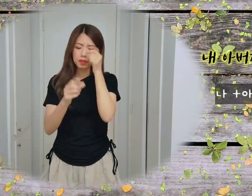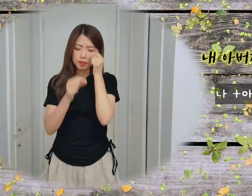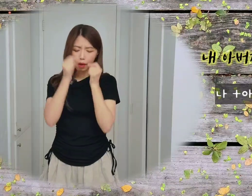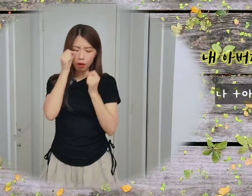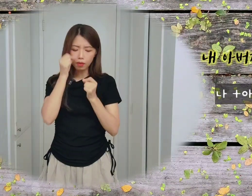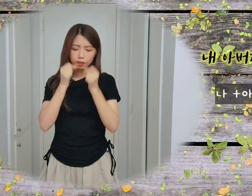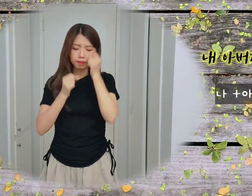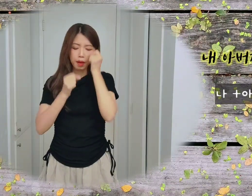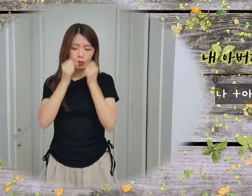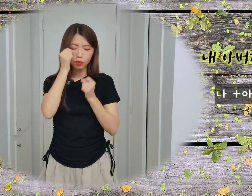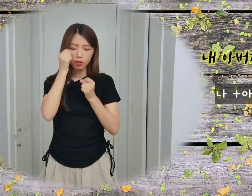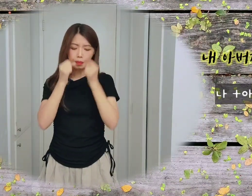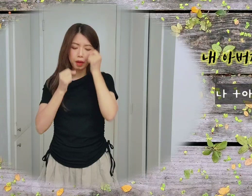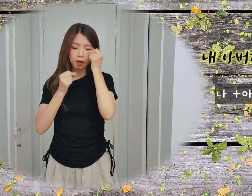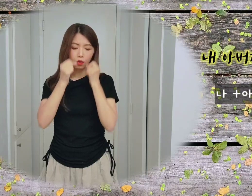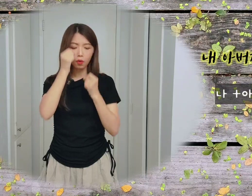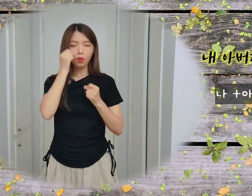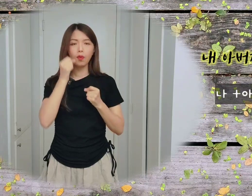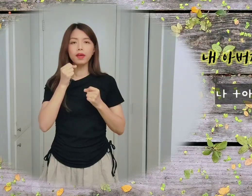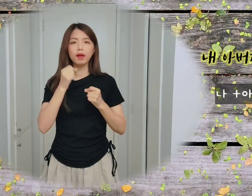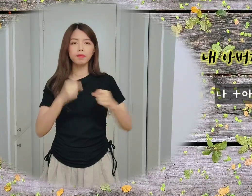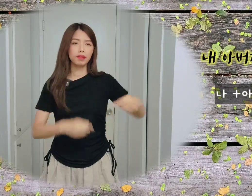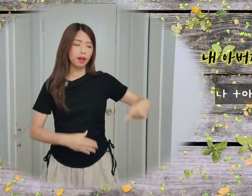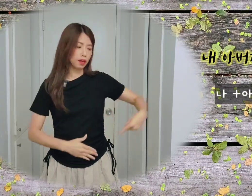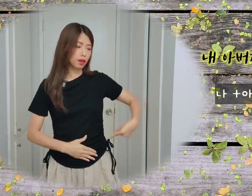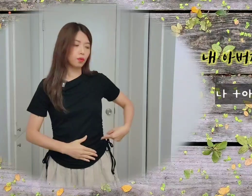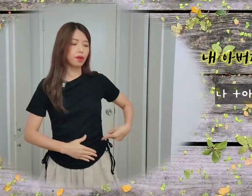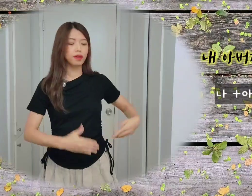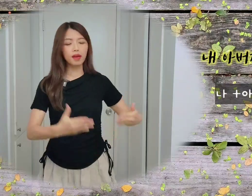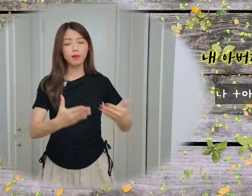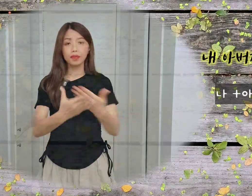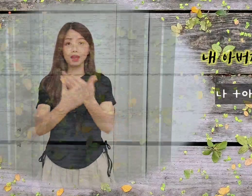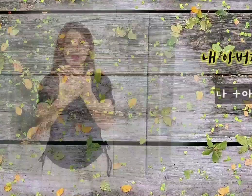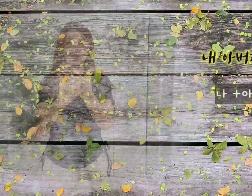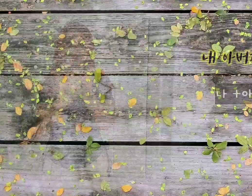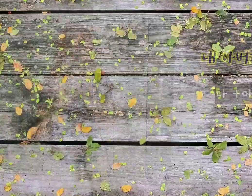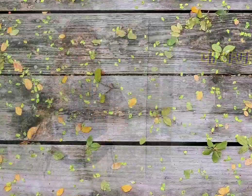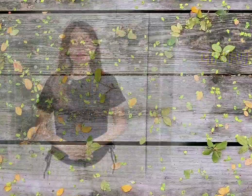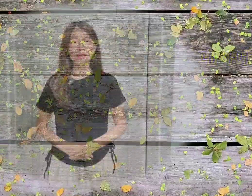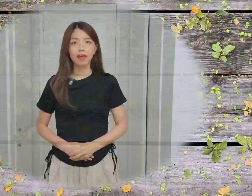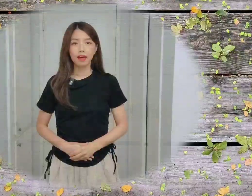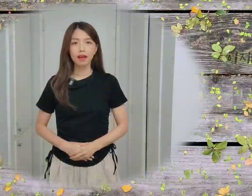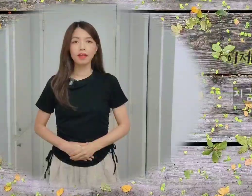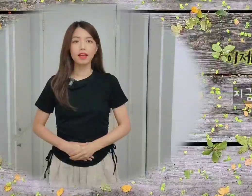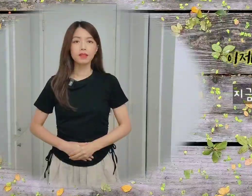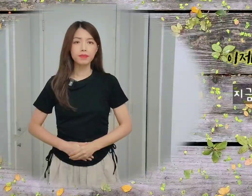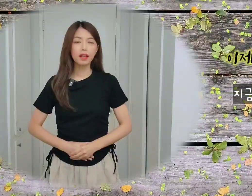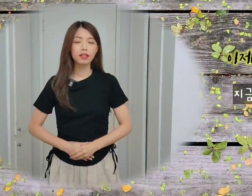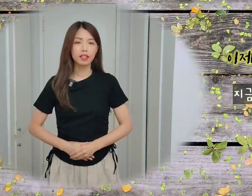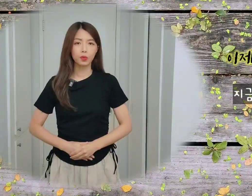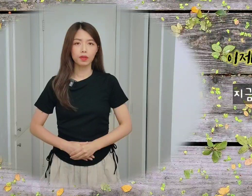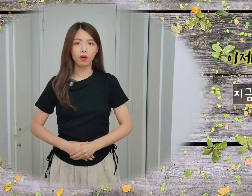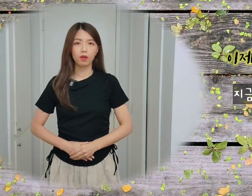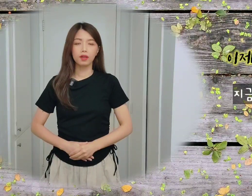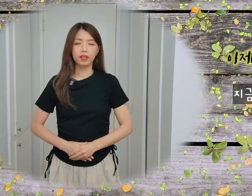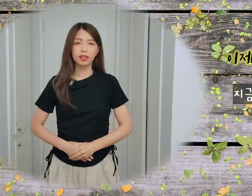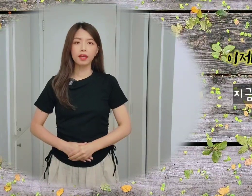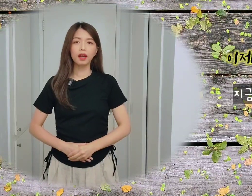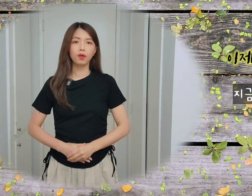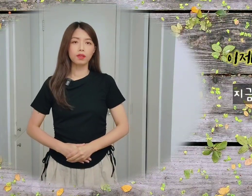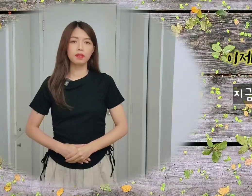가슴을 치며 마음으로 울며 회개합니다. 회개합니다. 이제야 나의 십자가